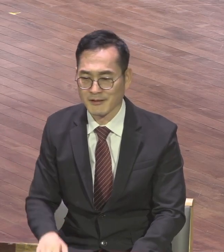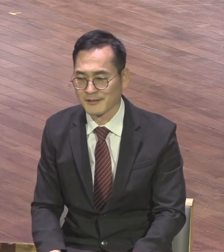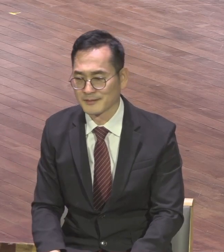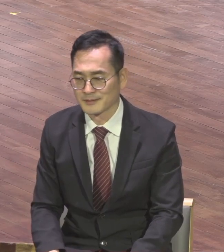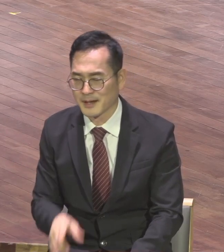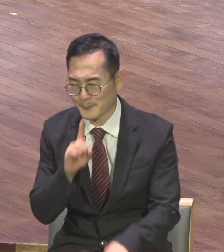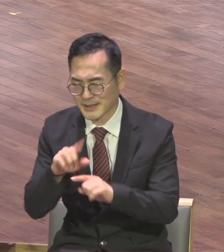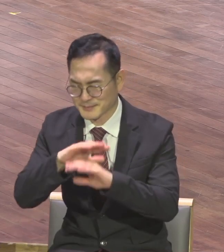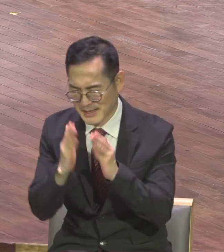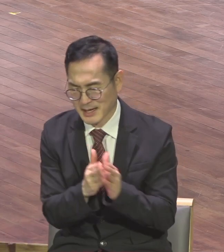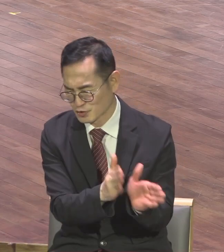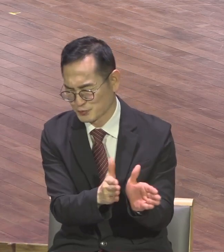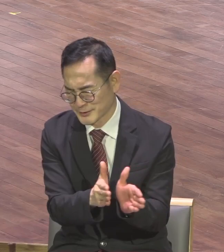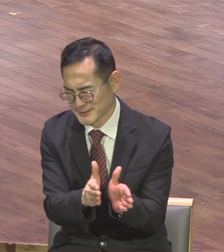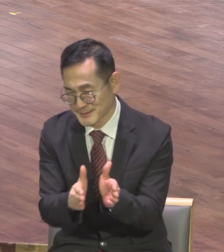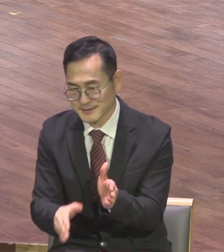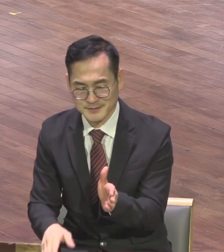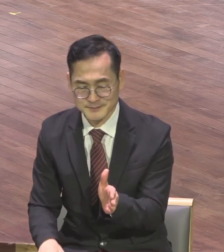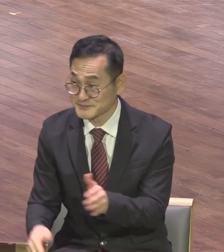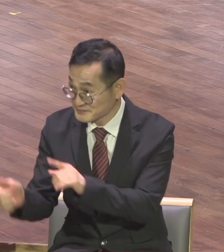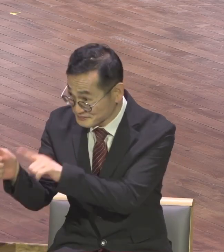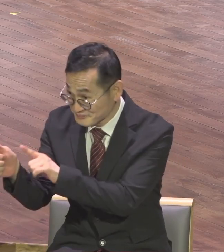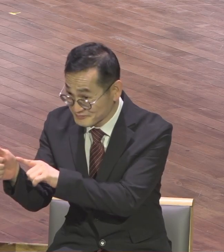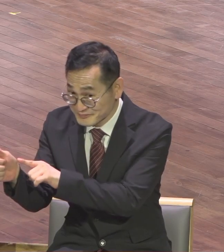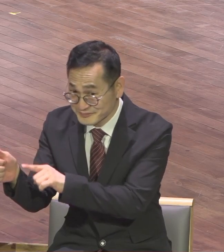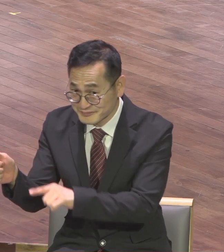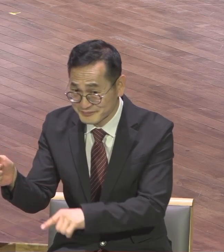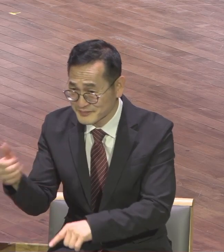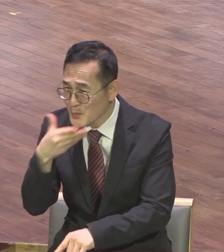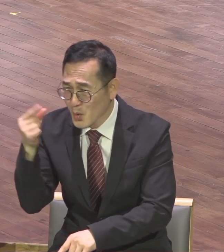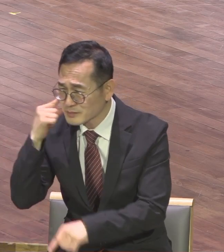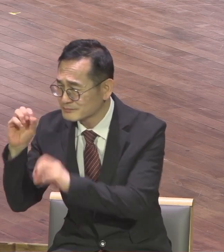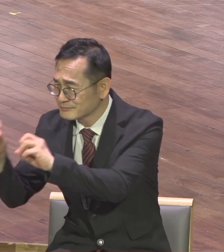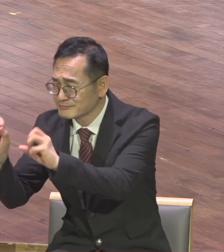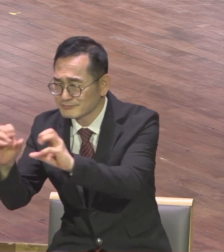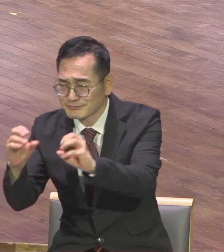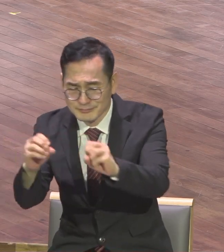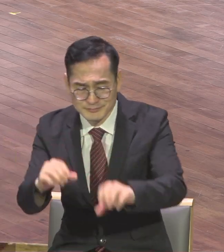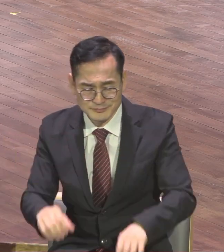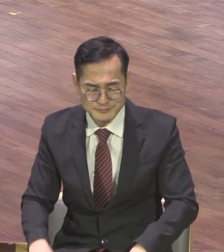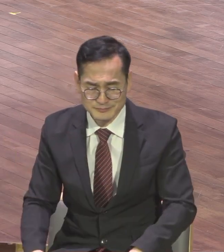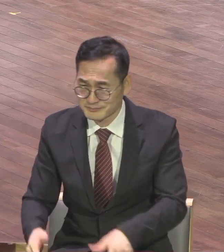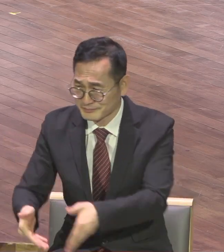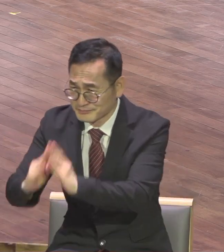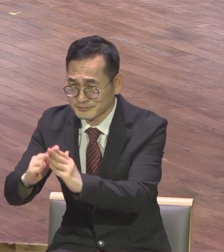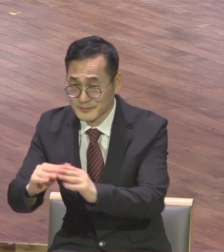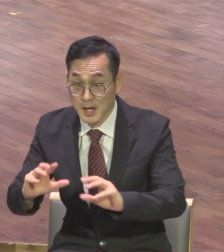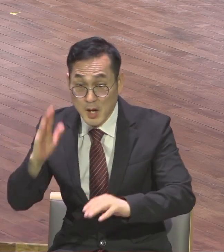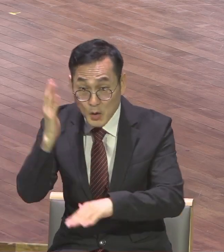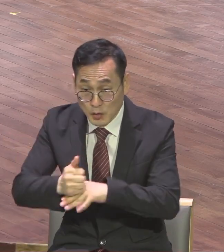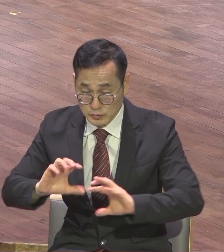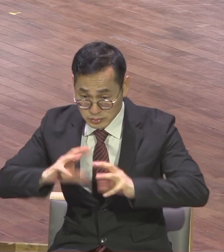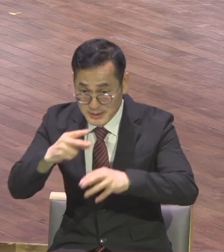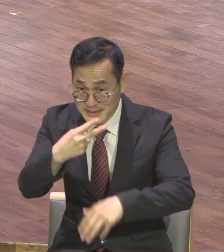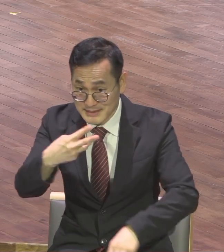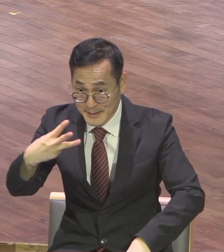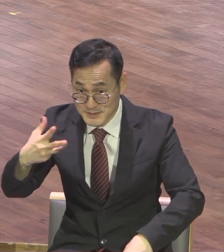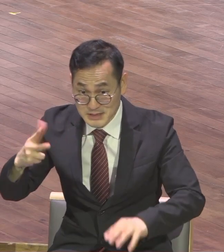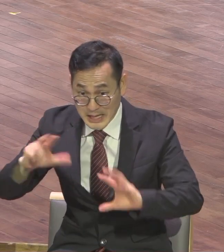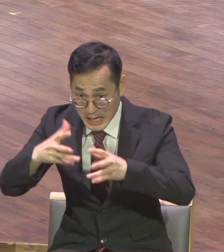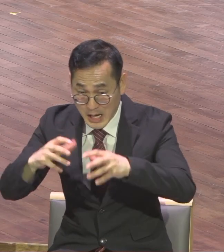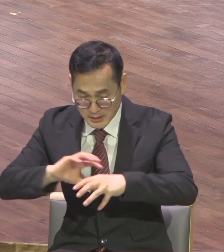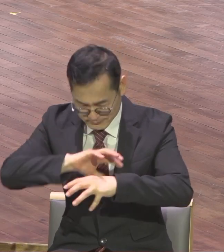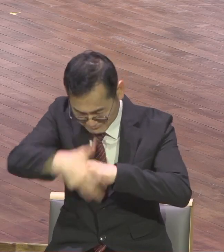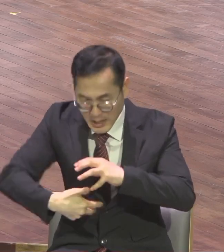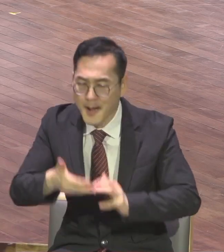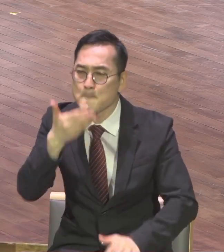준비해갖고 정문 선교사가 있기 때문에 내가 볼 때는 지구 반은 다 망대 세울 수 있다. 심지어 이스라엘까지 지금 다